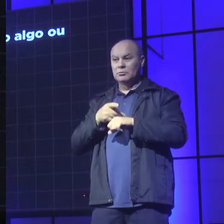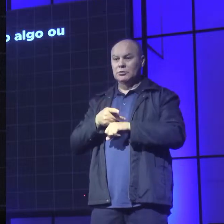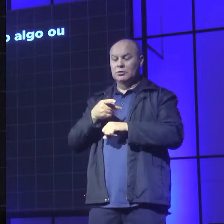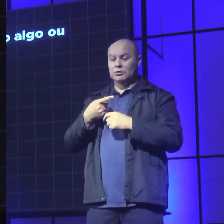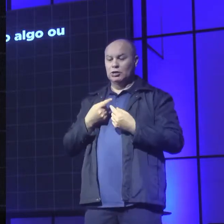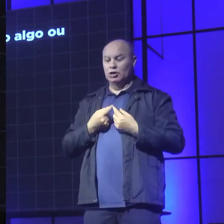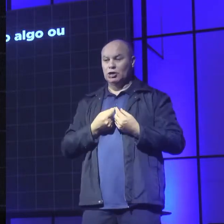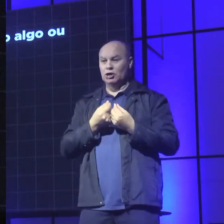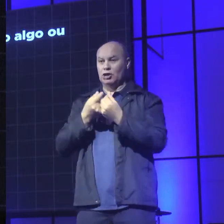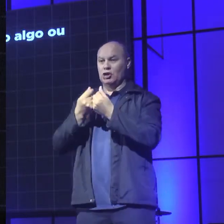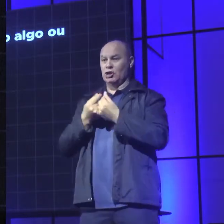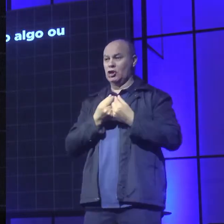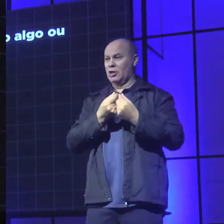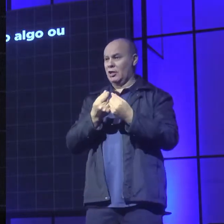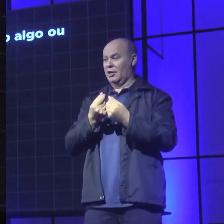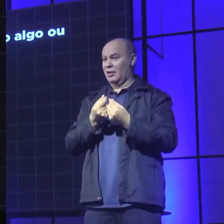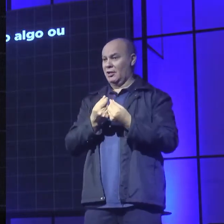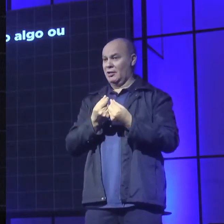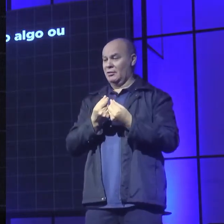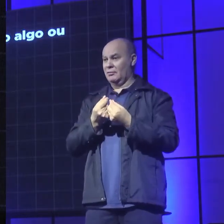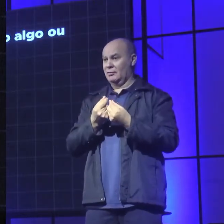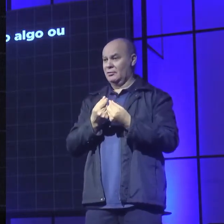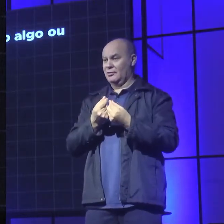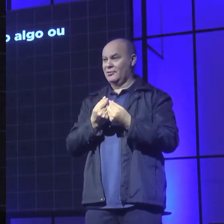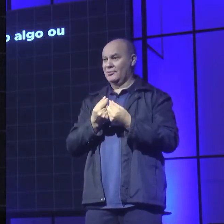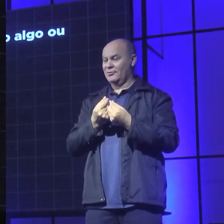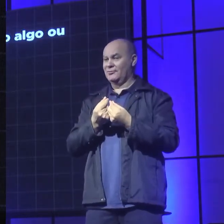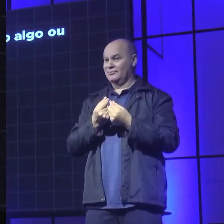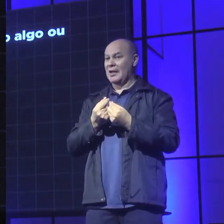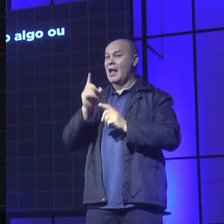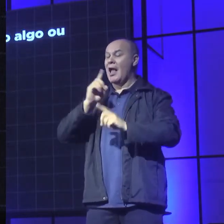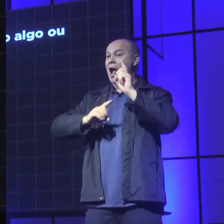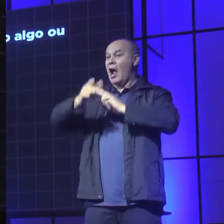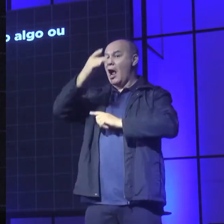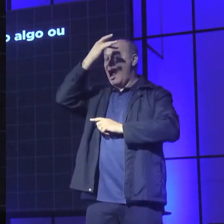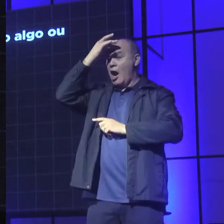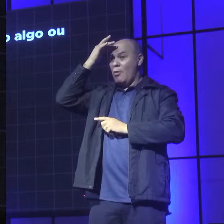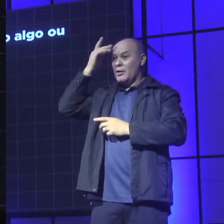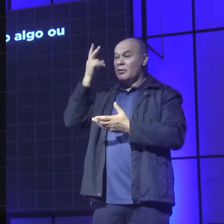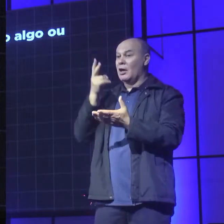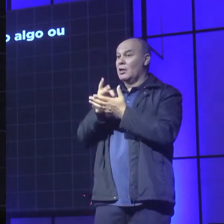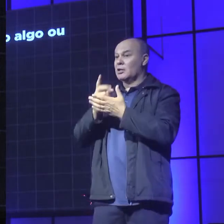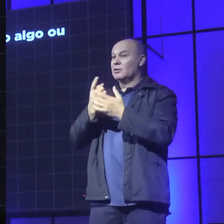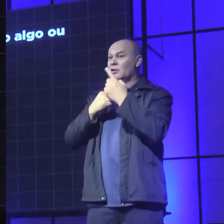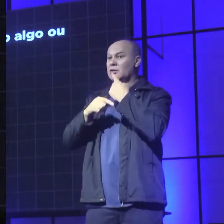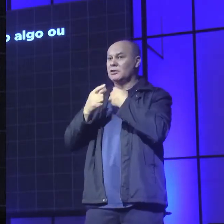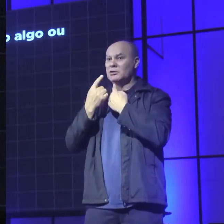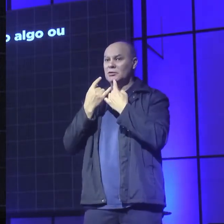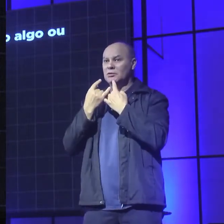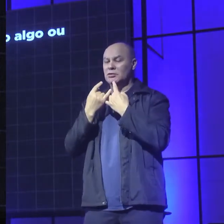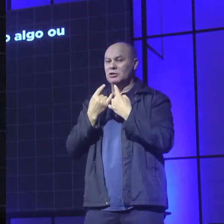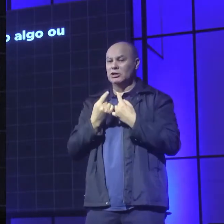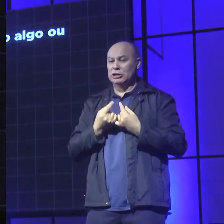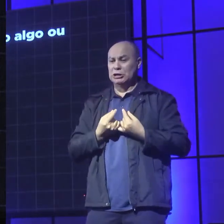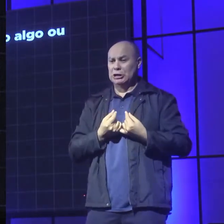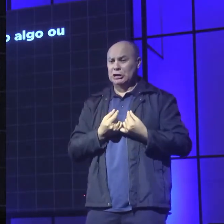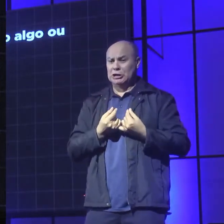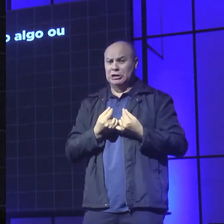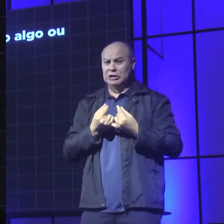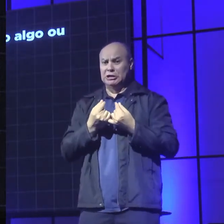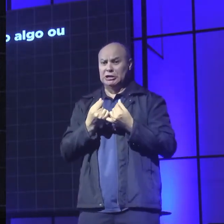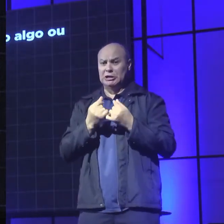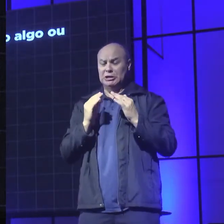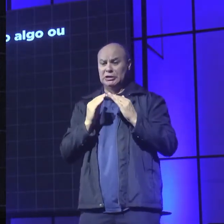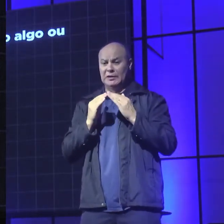eles vivem em função de ter. E você vai dizer, é rico? Não, você nem é rico. Porque ele come tudo,